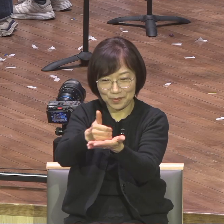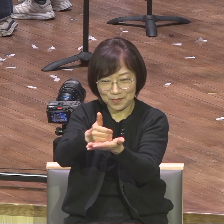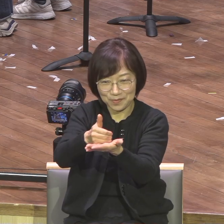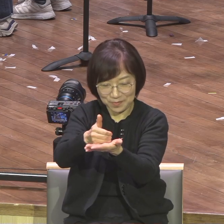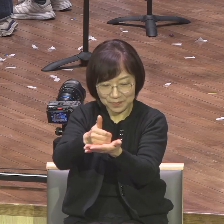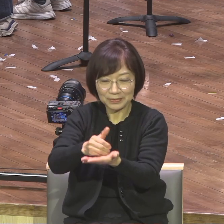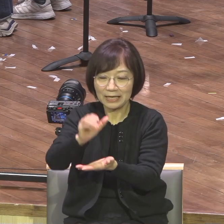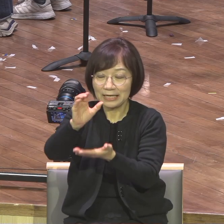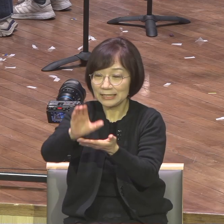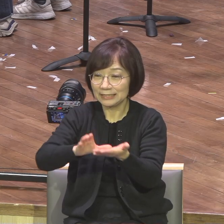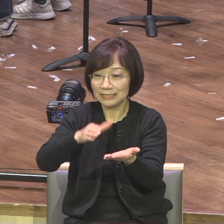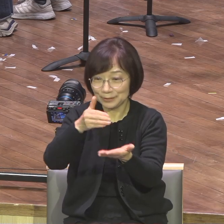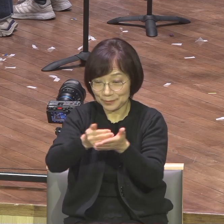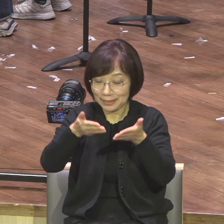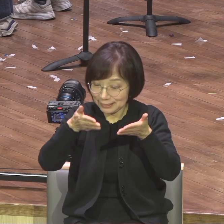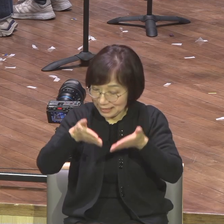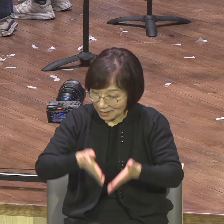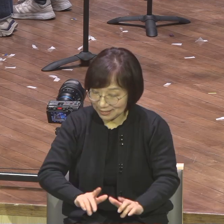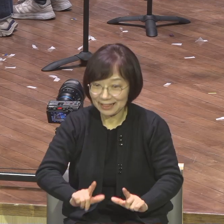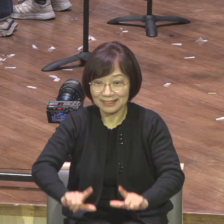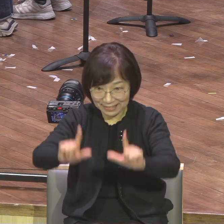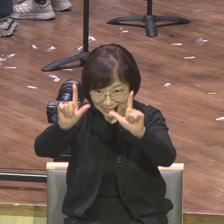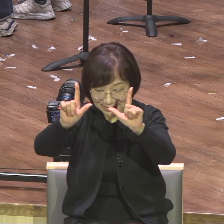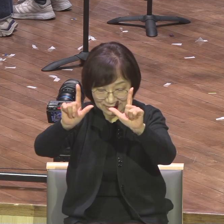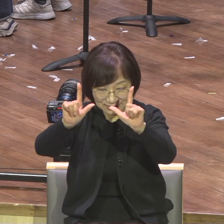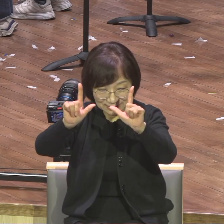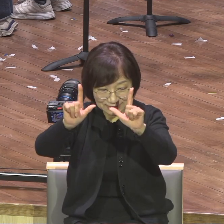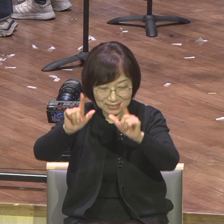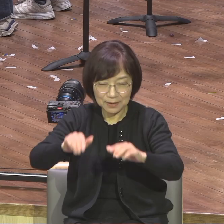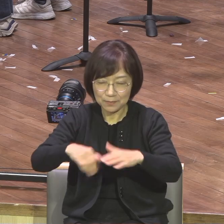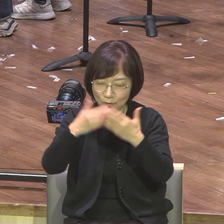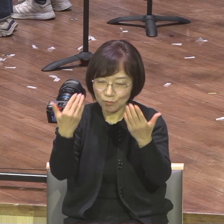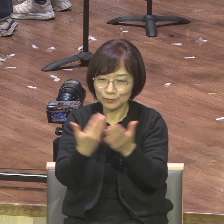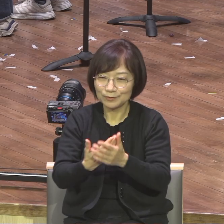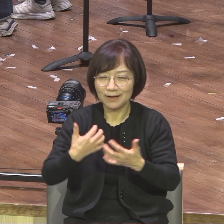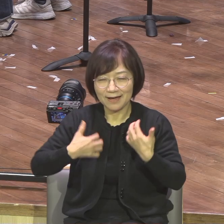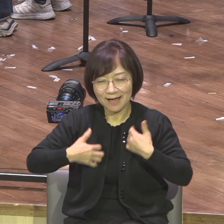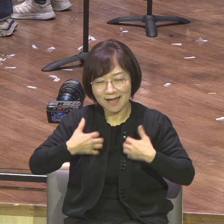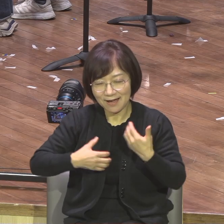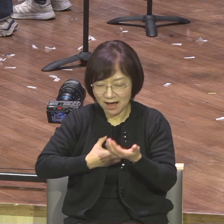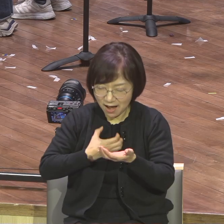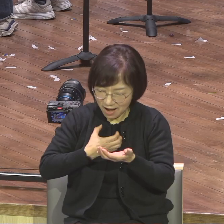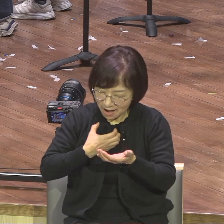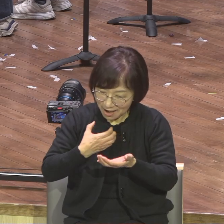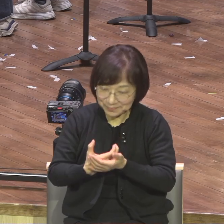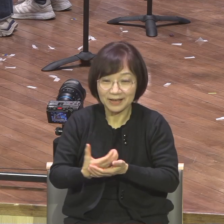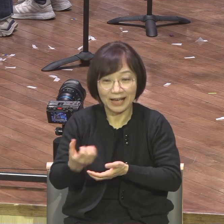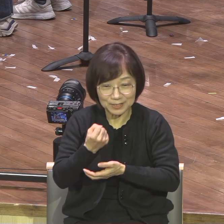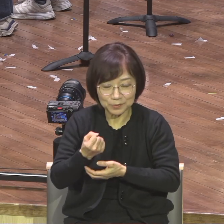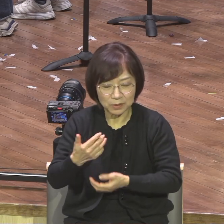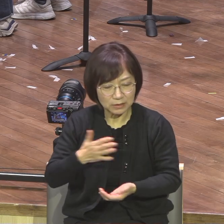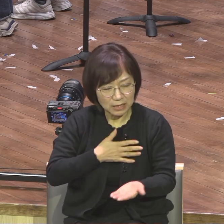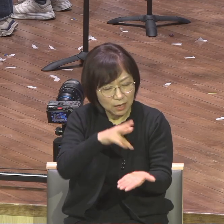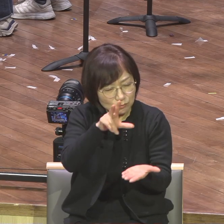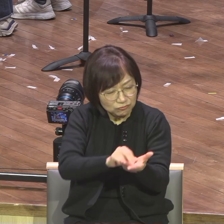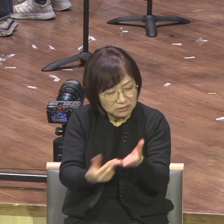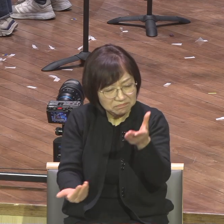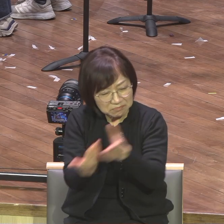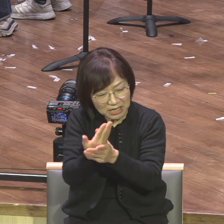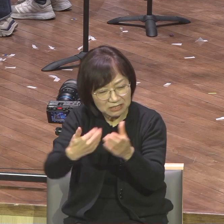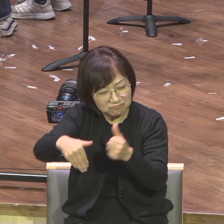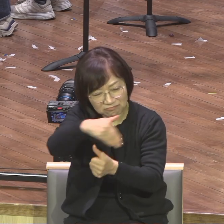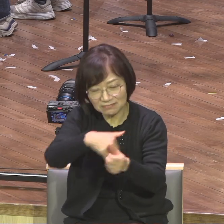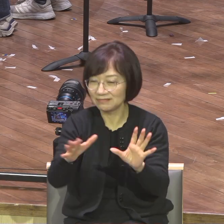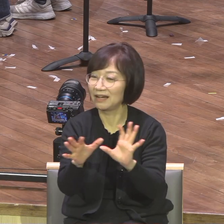성탄에. 성탄 전야에 모두 다 이 감격 속에서 여러분 모두 환경 초월해서